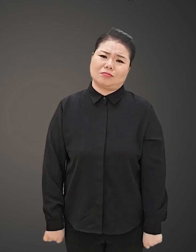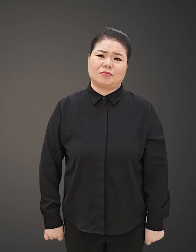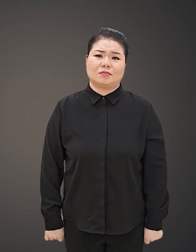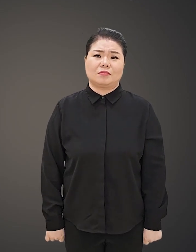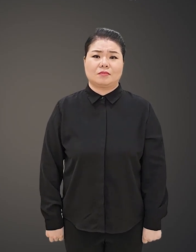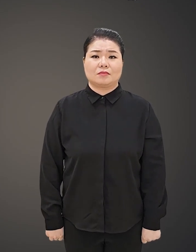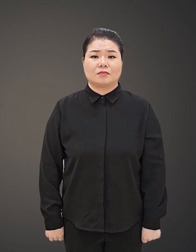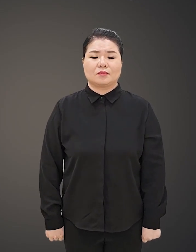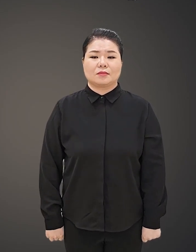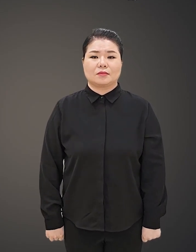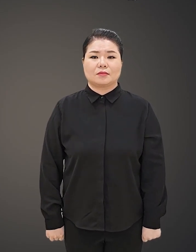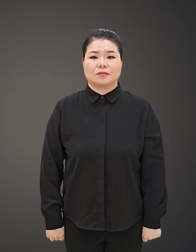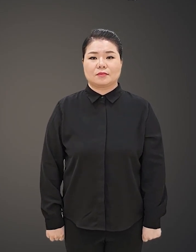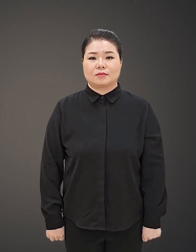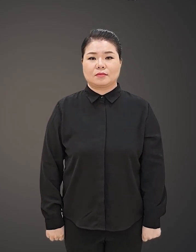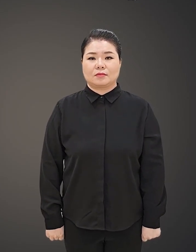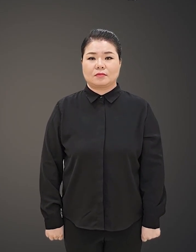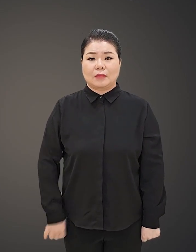말이야.